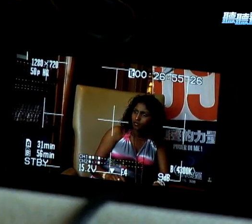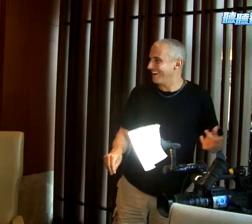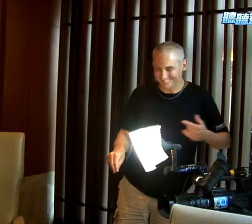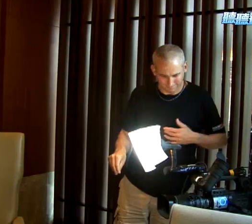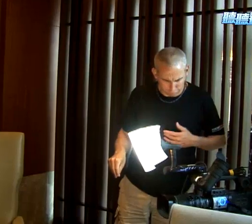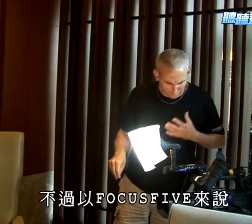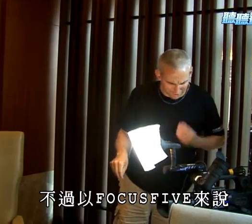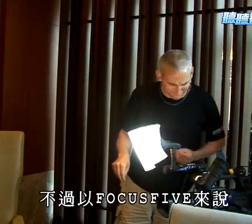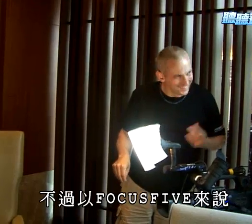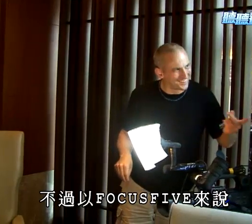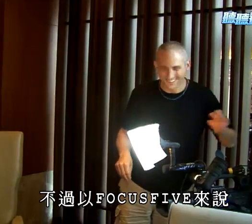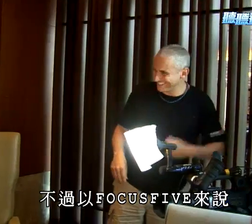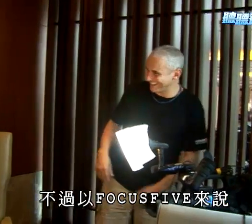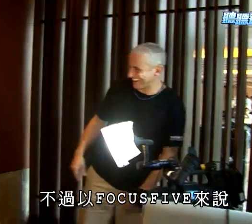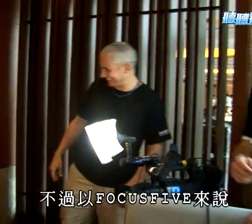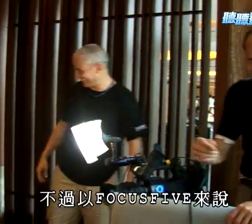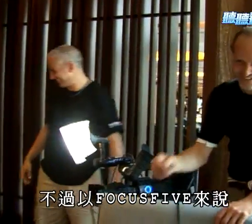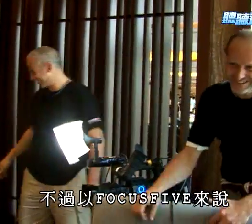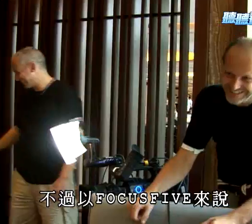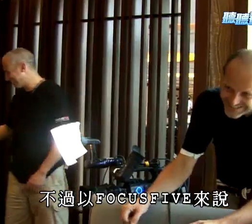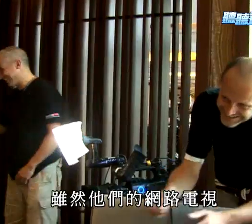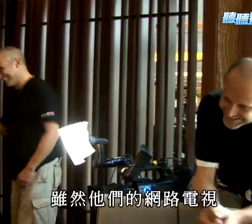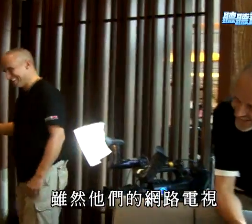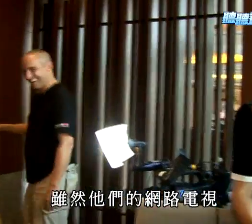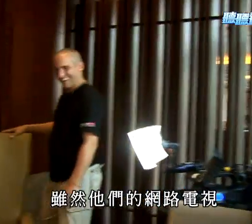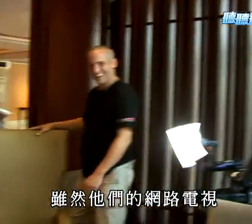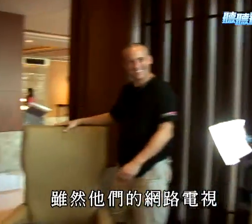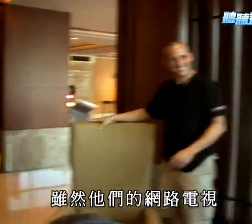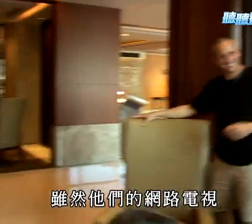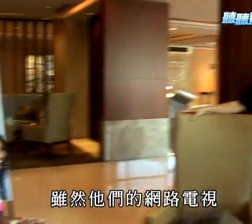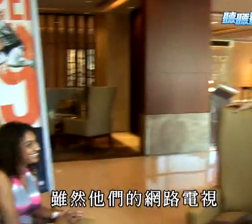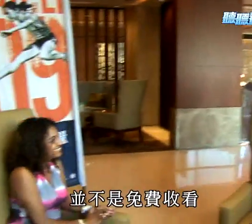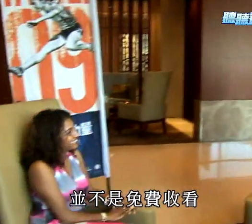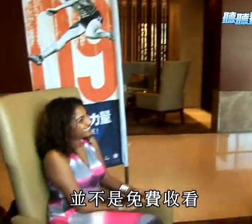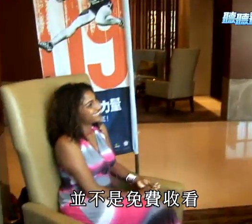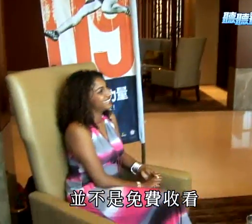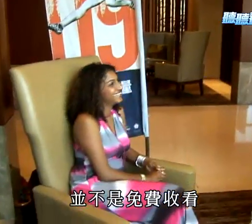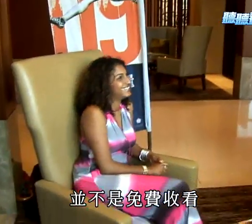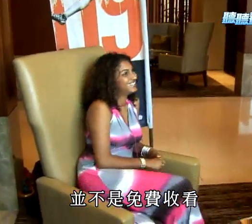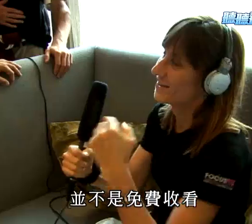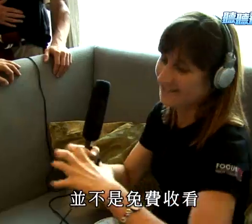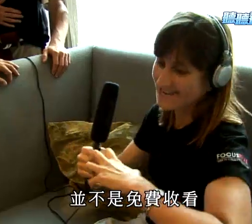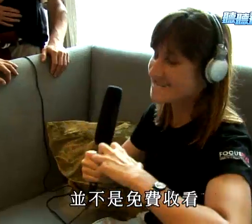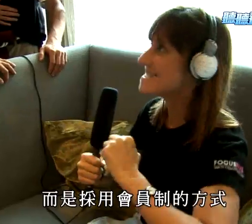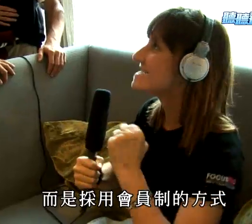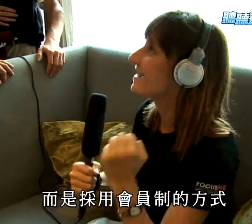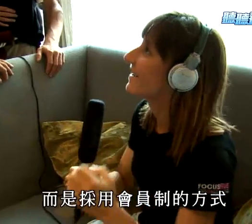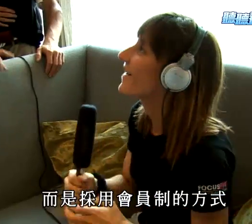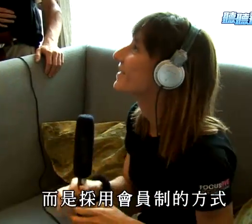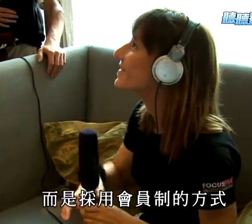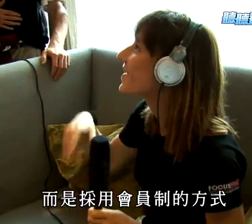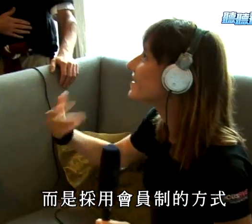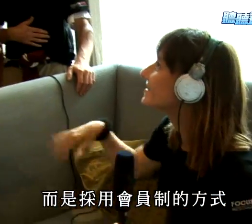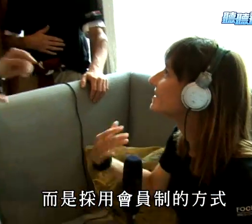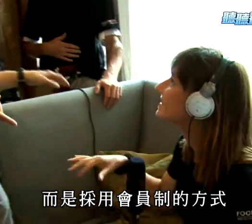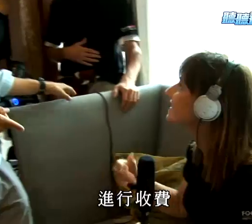不过以 Focus 5来说，虽然他们的网络电视并不是免费收看，而是采用会员制的方式进行收